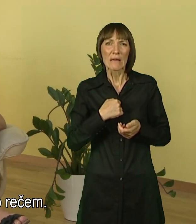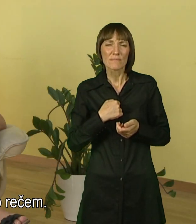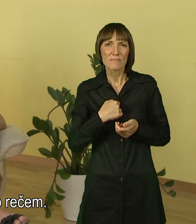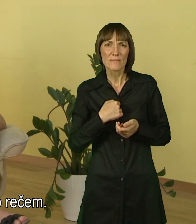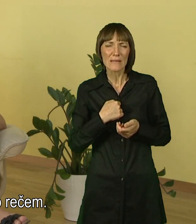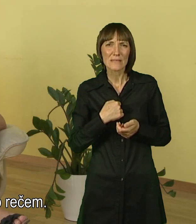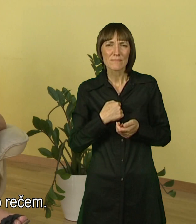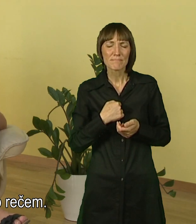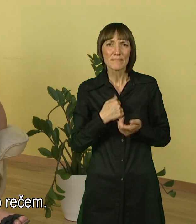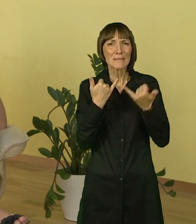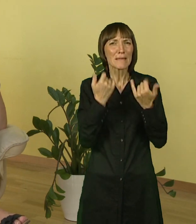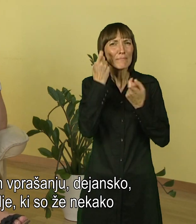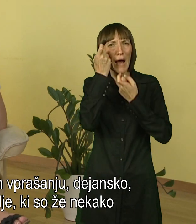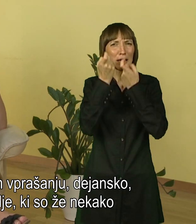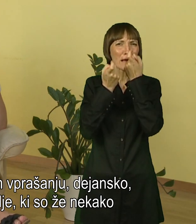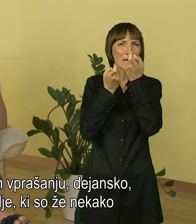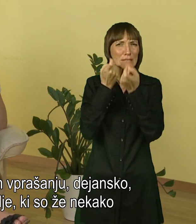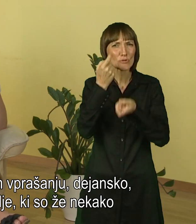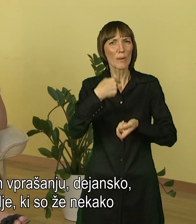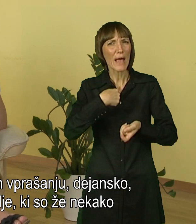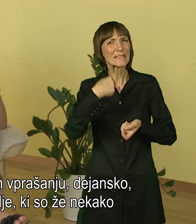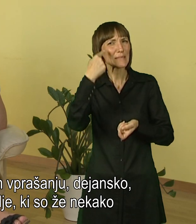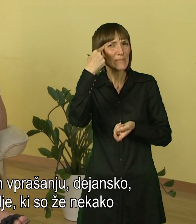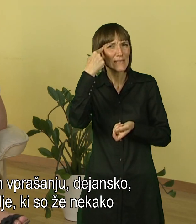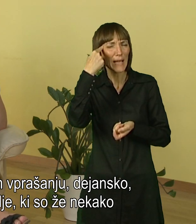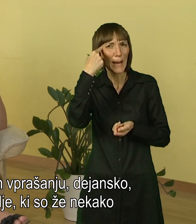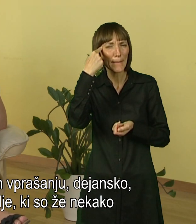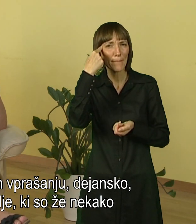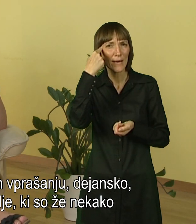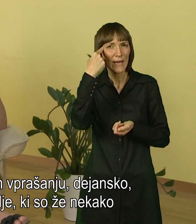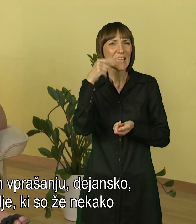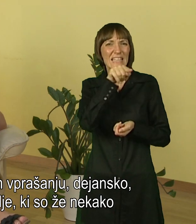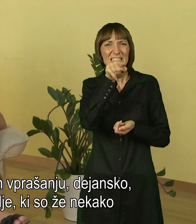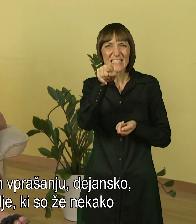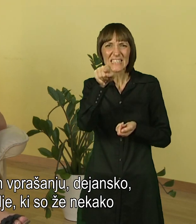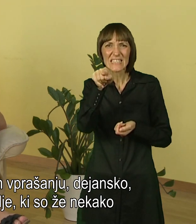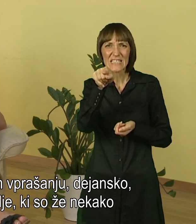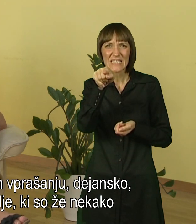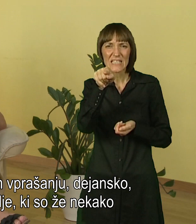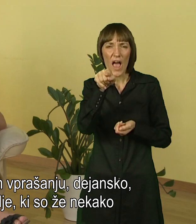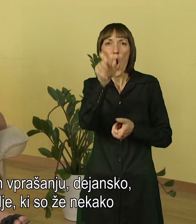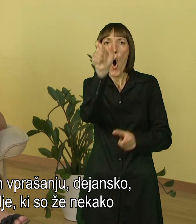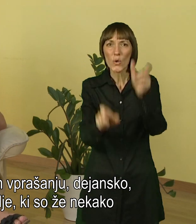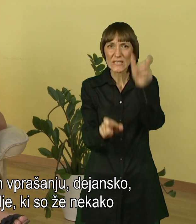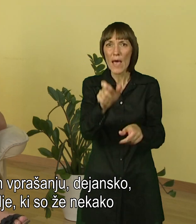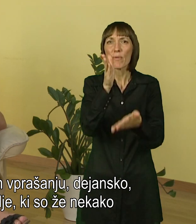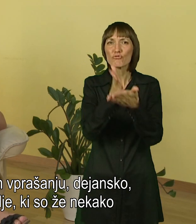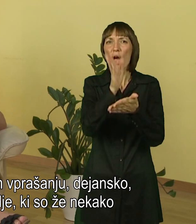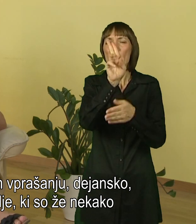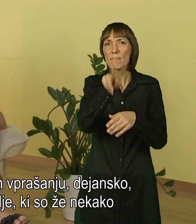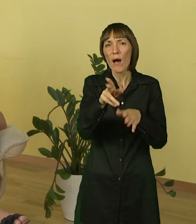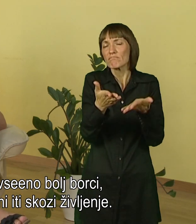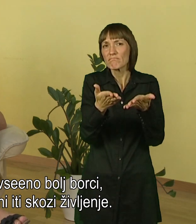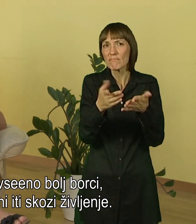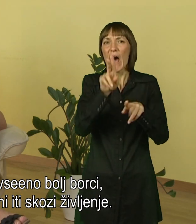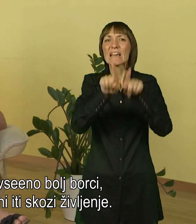Zdaj, težko rečem, zdaj, kar razmišljam o tem vprašanju, da dejansko mislim, da ljudje, ki so že